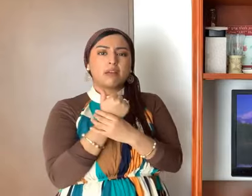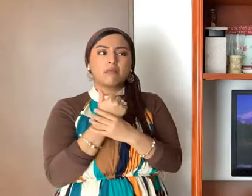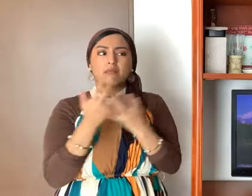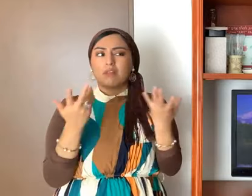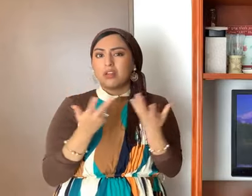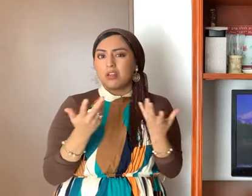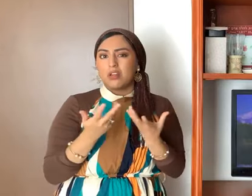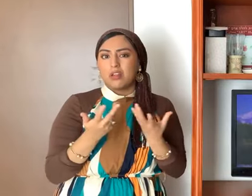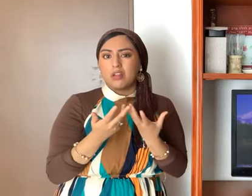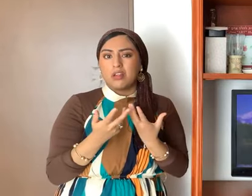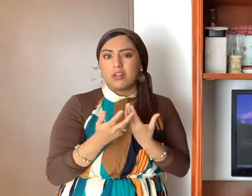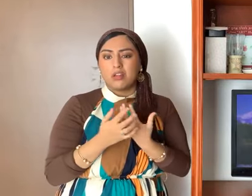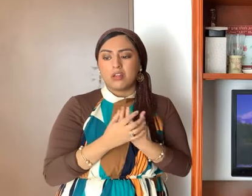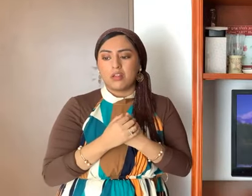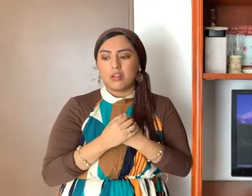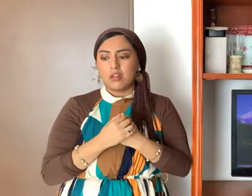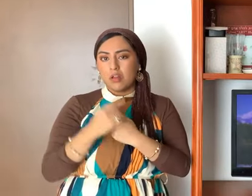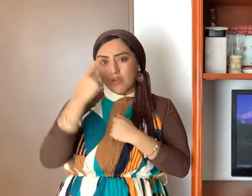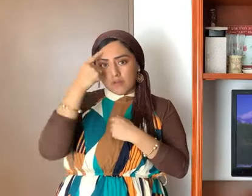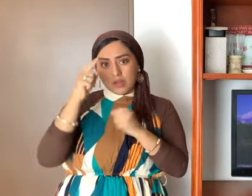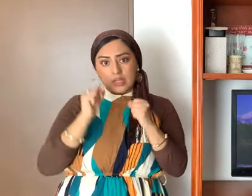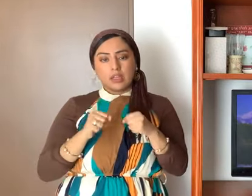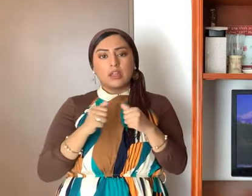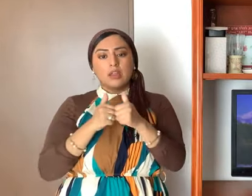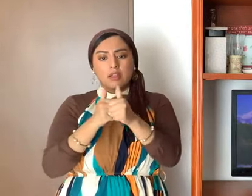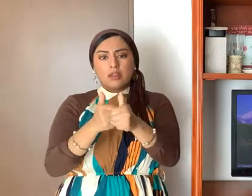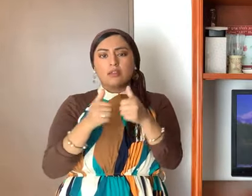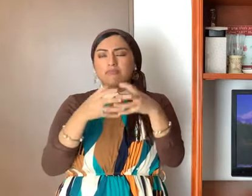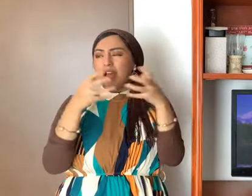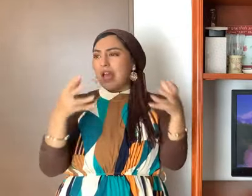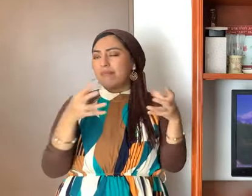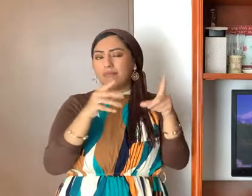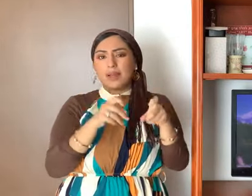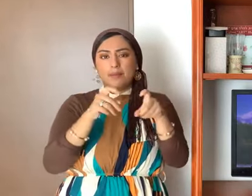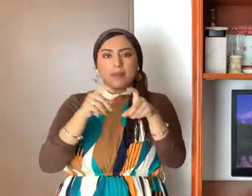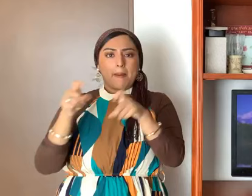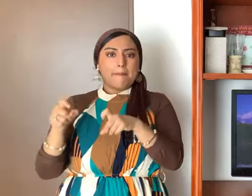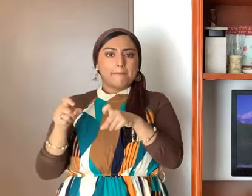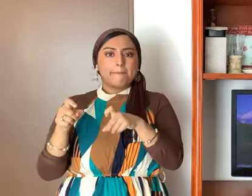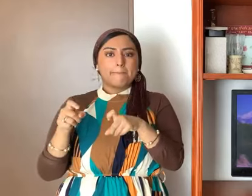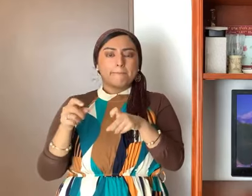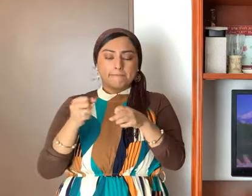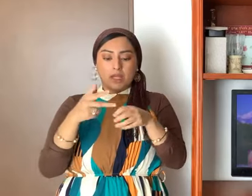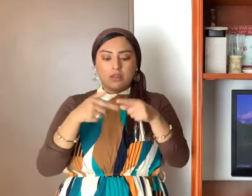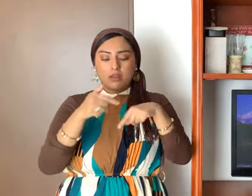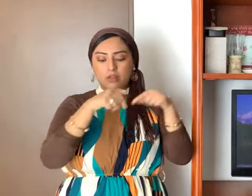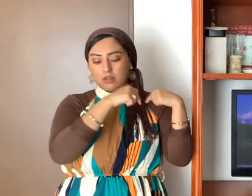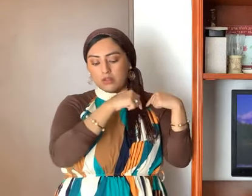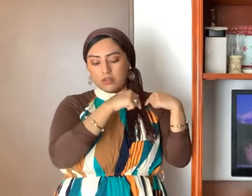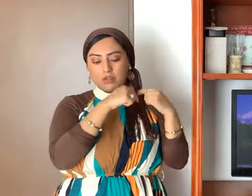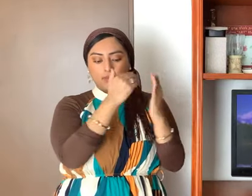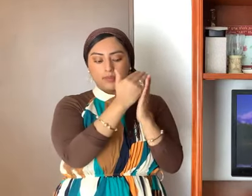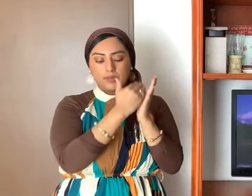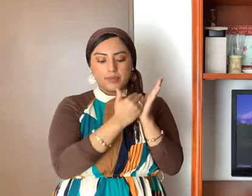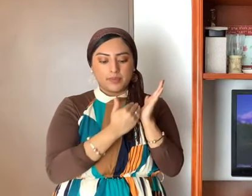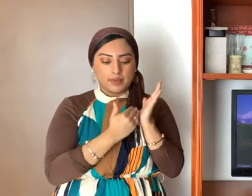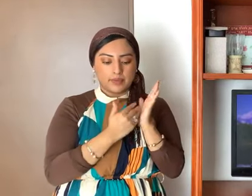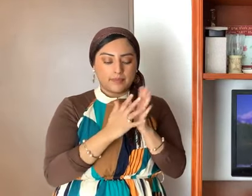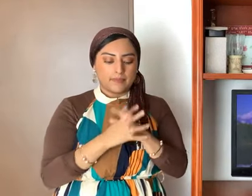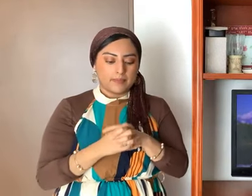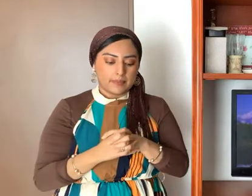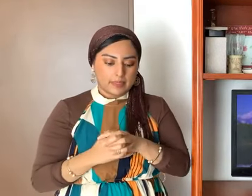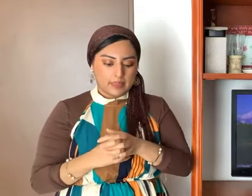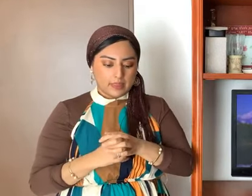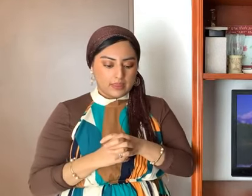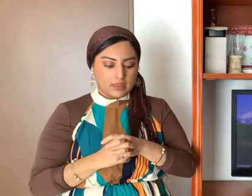esto, para poder avanzar en tantas pruebas? Podríamos regresar a verlo punto por punto, pero vamos a analizarlo